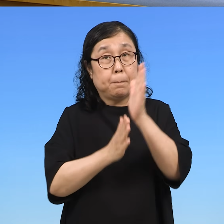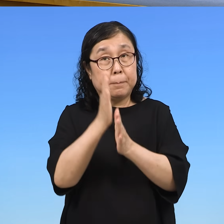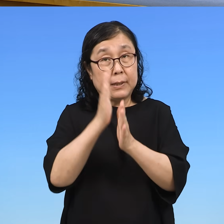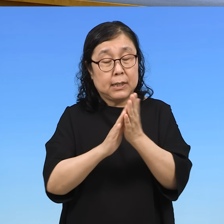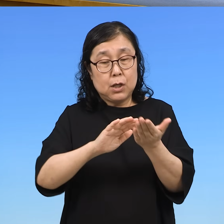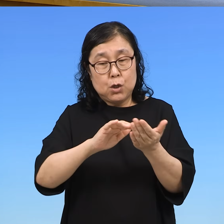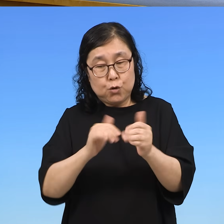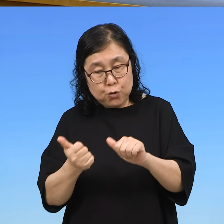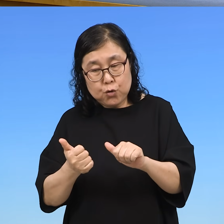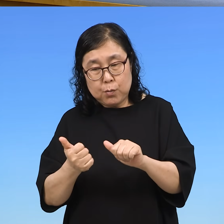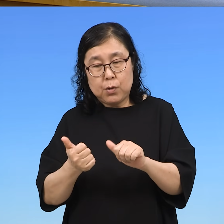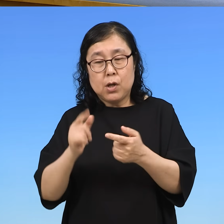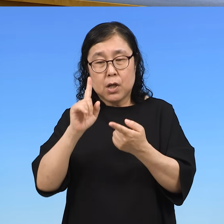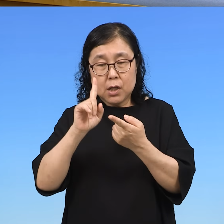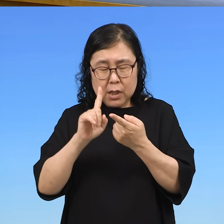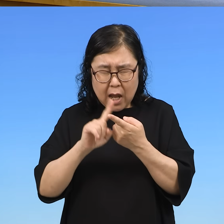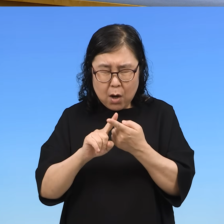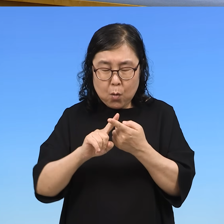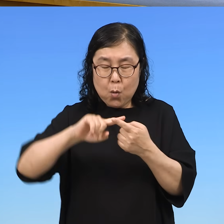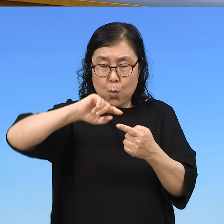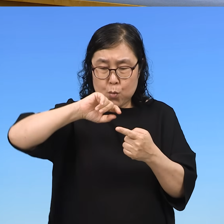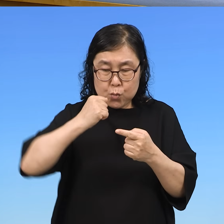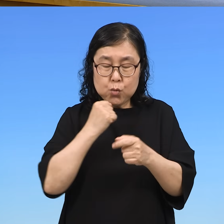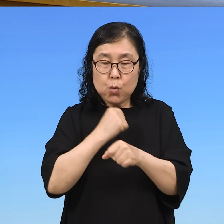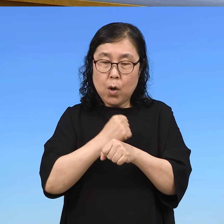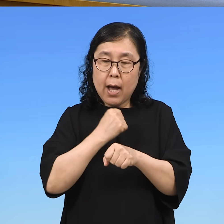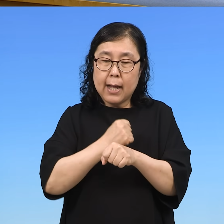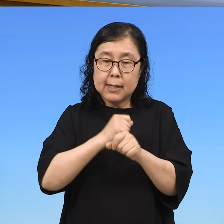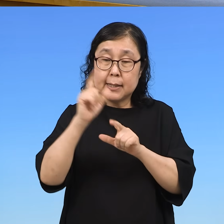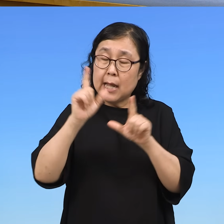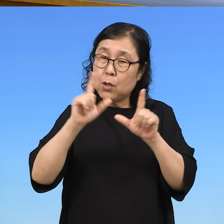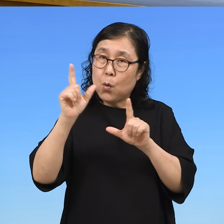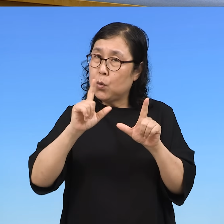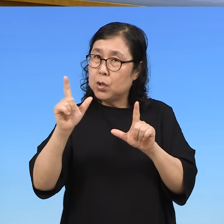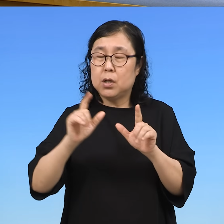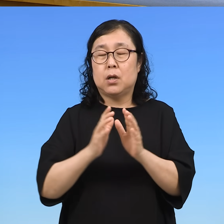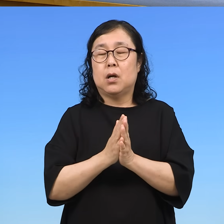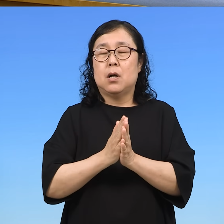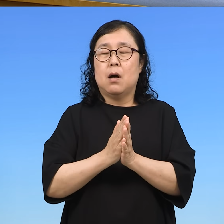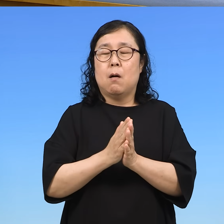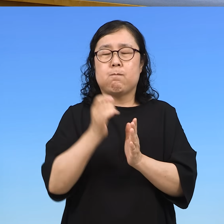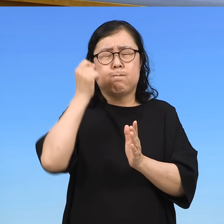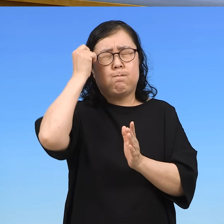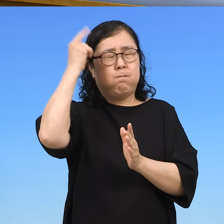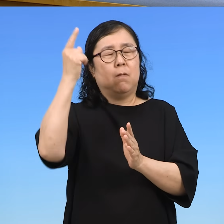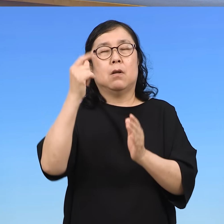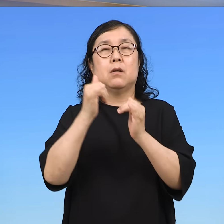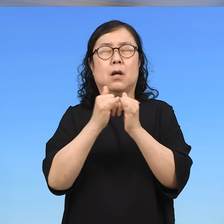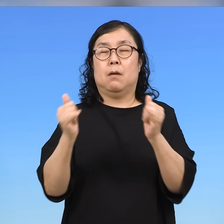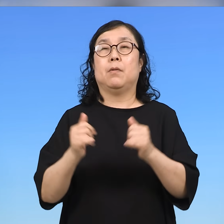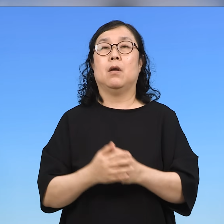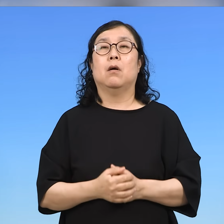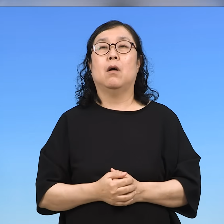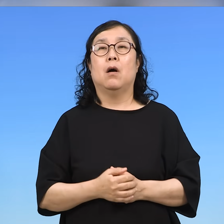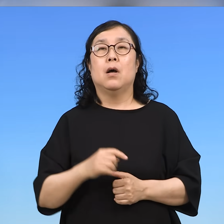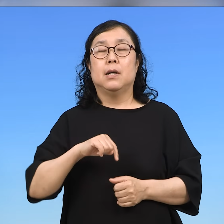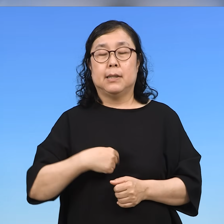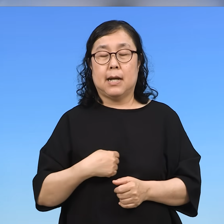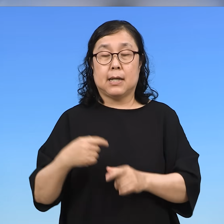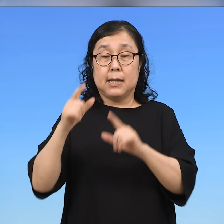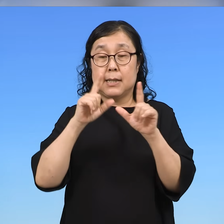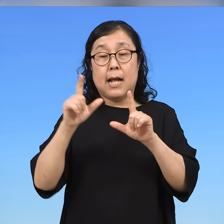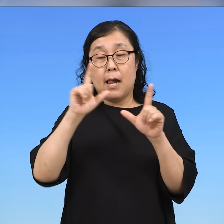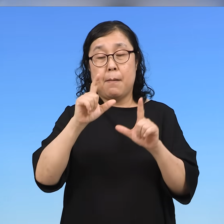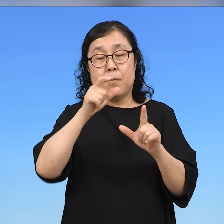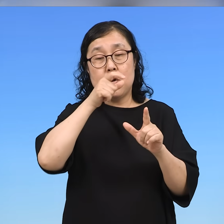없이 죽음을 수용하는 태도는요, 이게 보통 내공이 아닙니다. 이게 대단한 거 아닙니까? 그야말로 자기